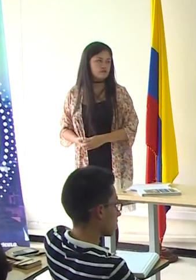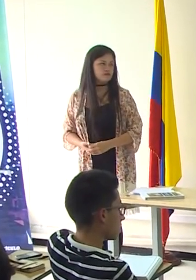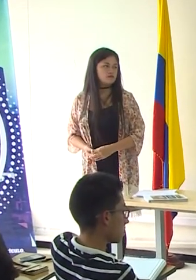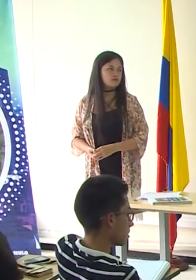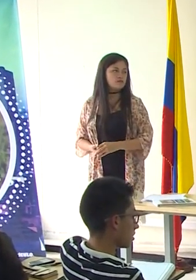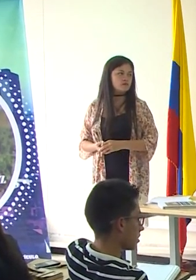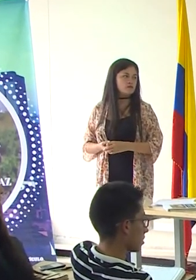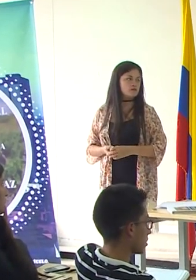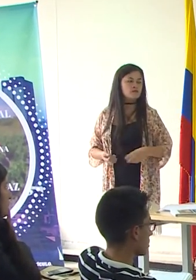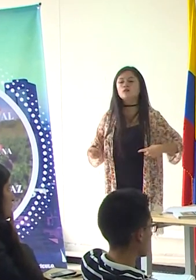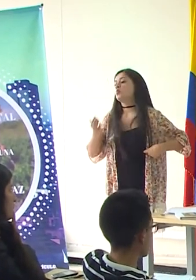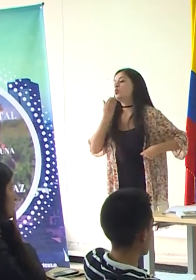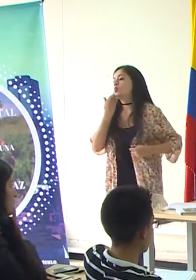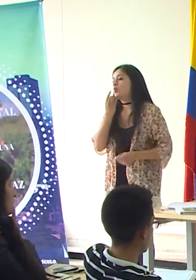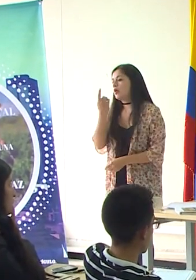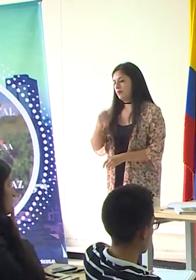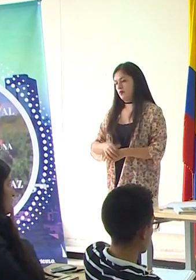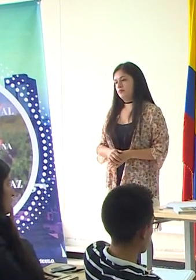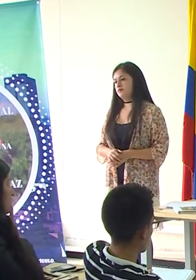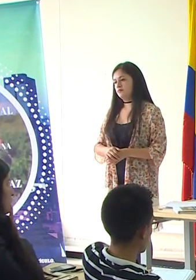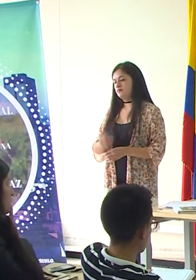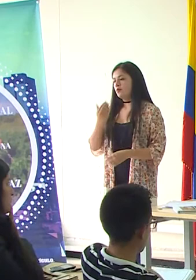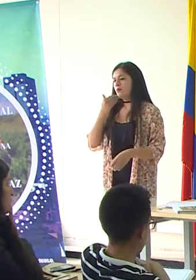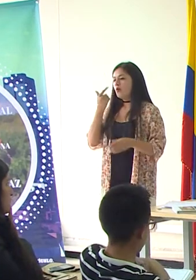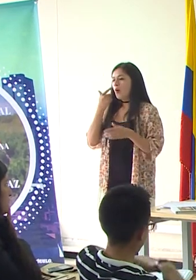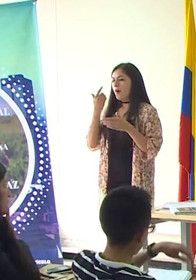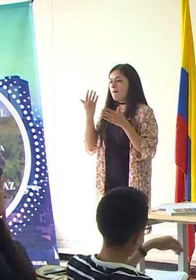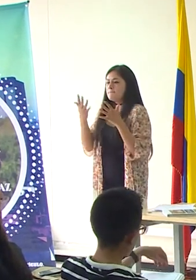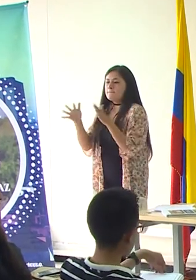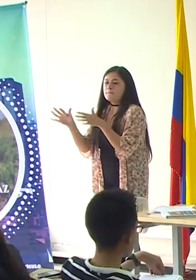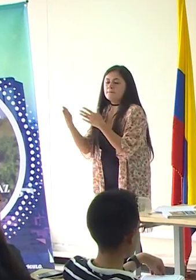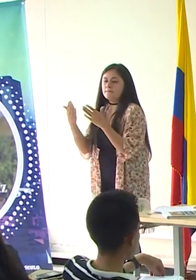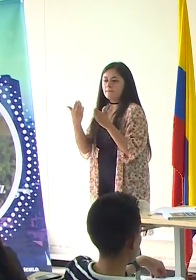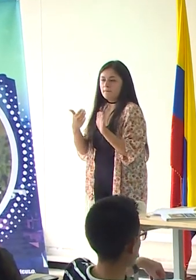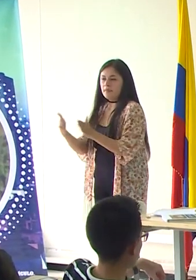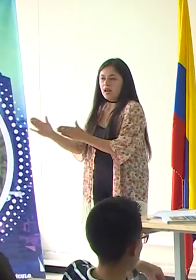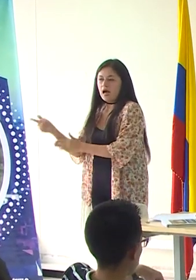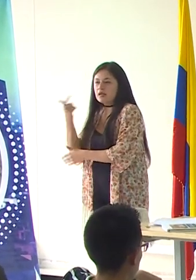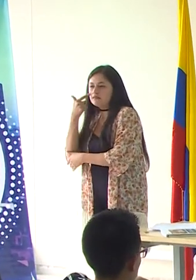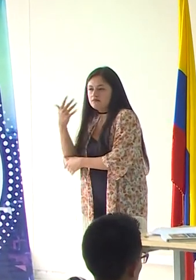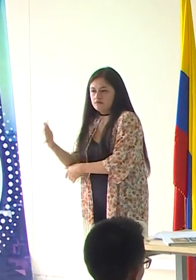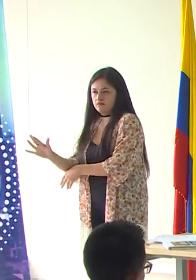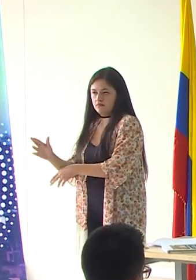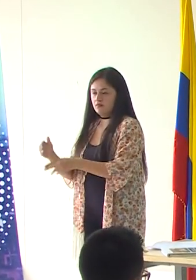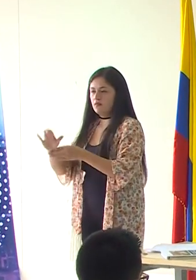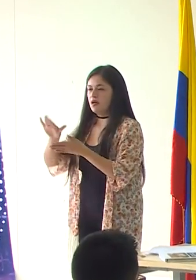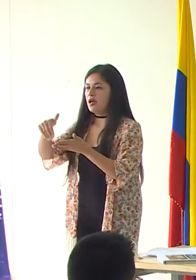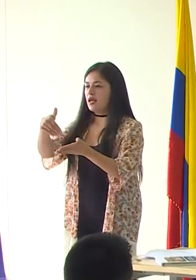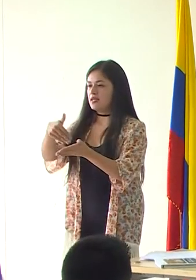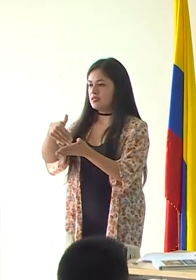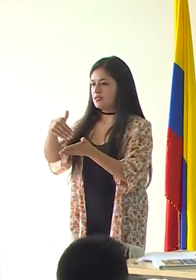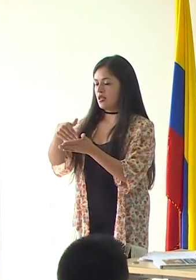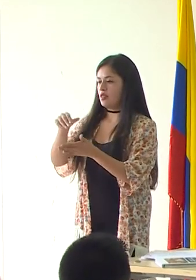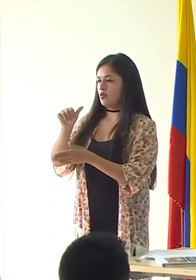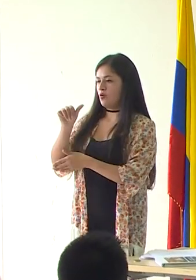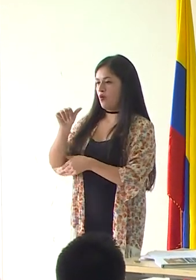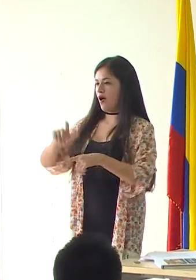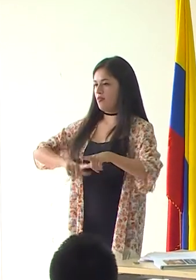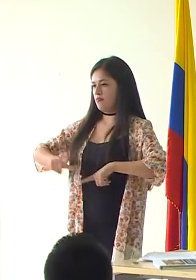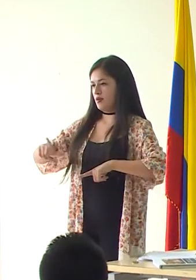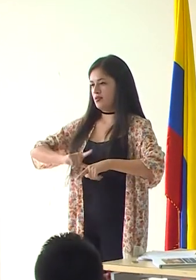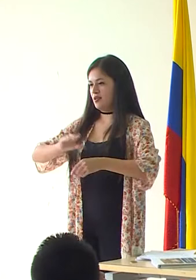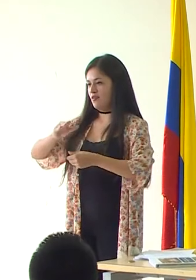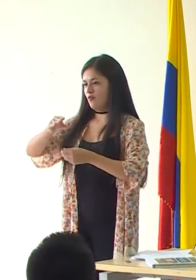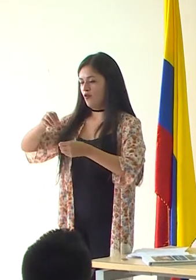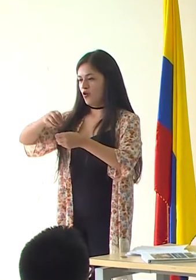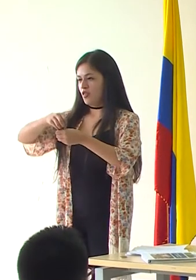un solo ejemplo el plan parcial el plan ministerio centro administrativo gota uno